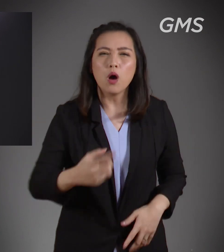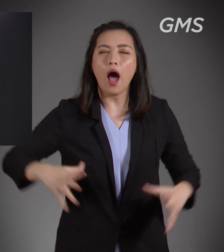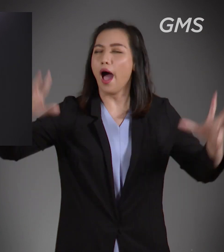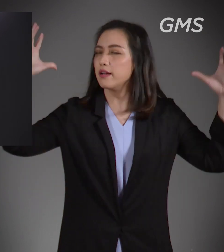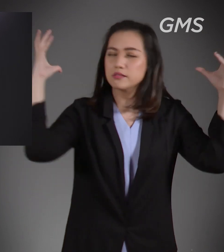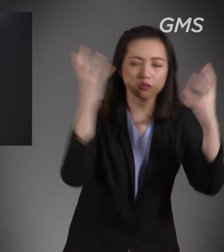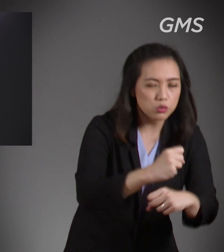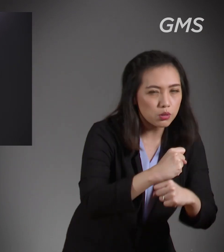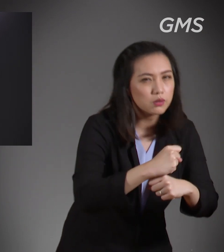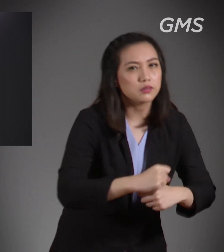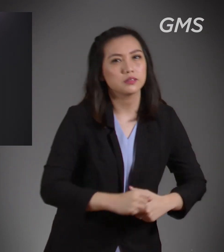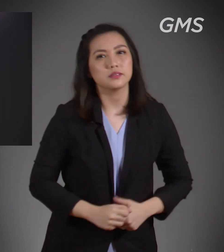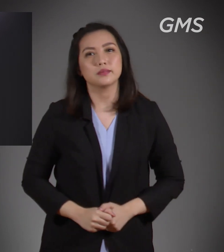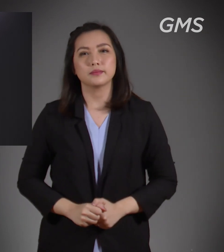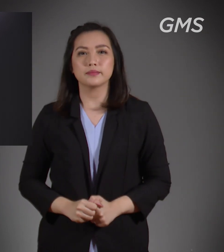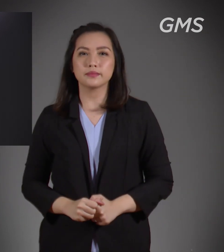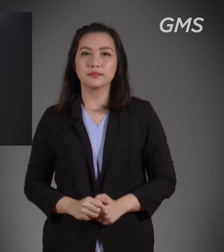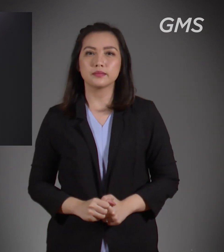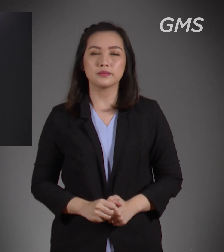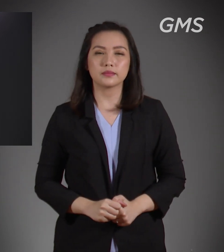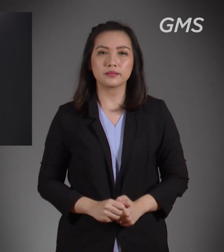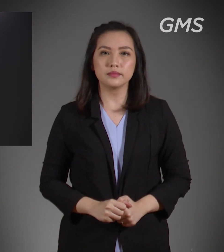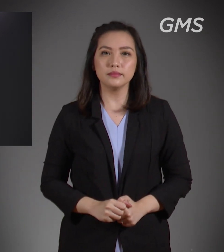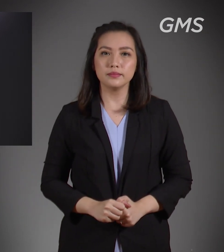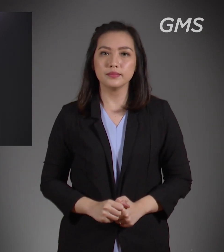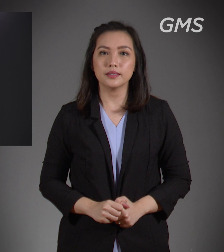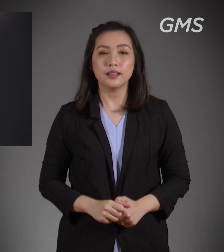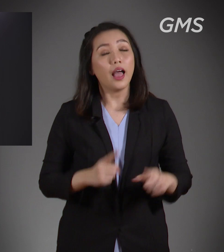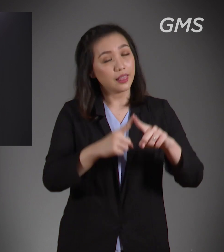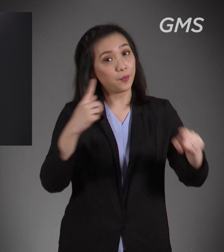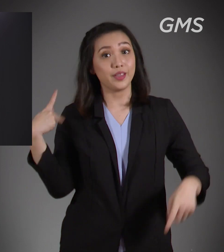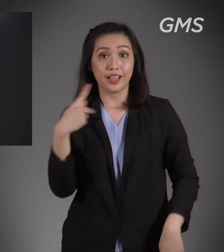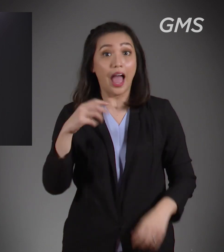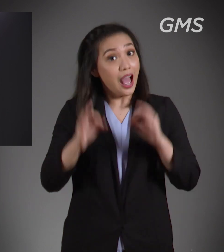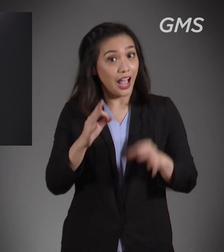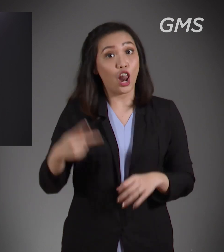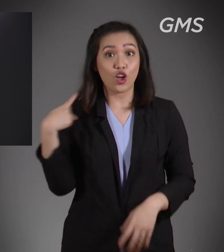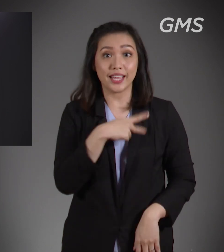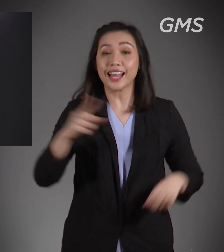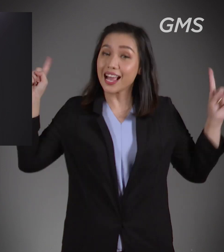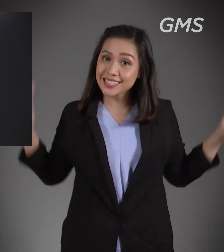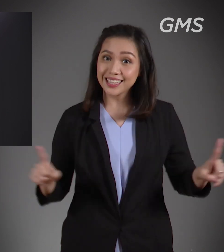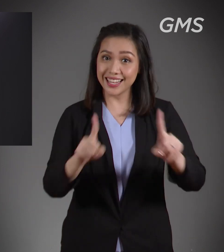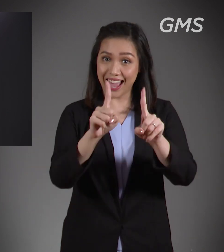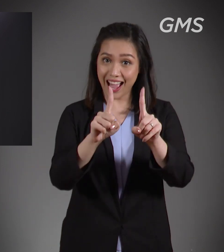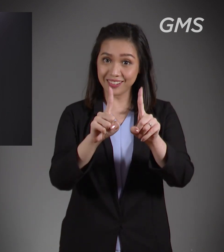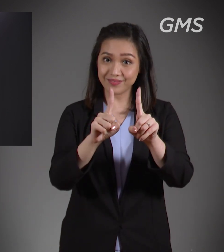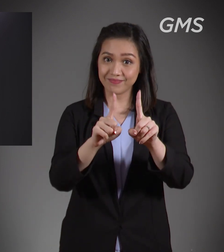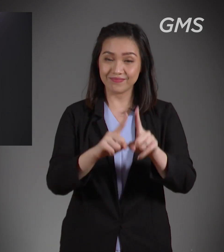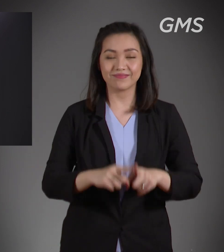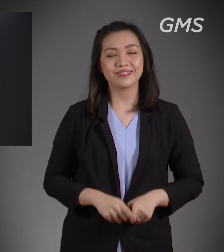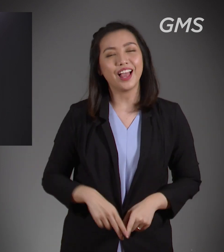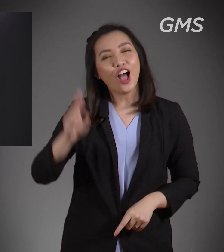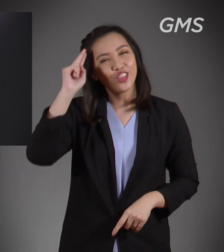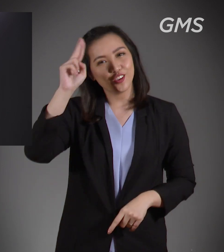Kekuatanmu akan terlebih dulu runtuh. Tapi kalau kita setia sama Tuhan, akan ada Amalek yang selalu incar